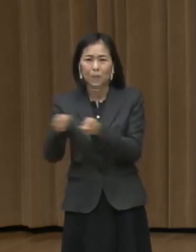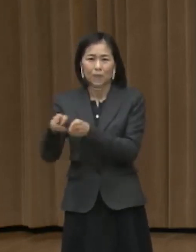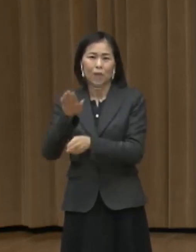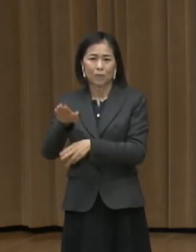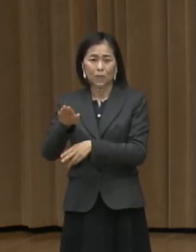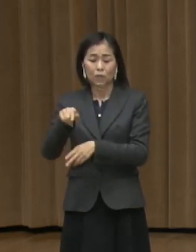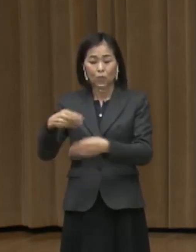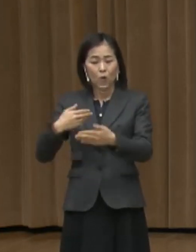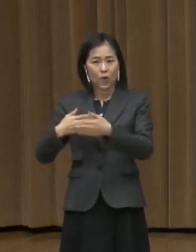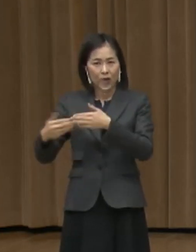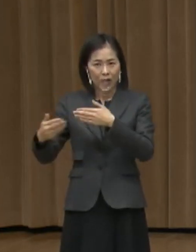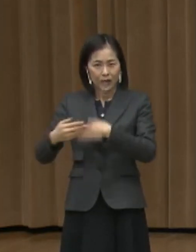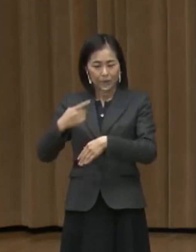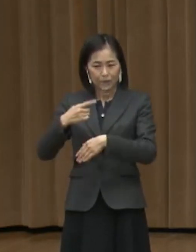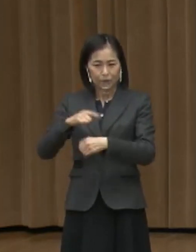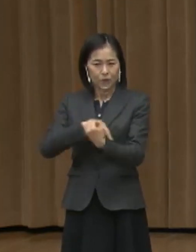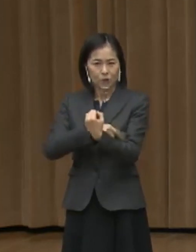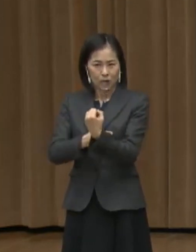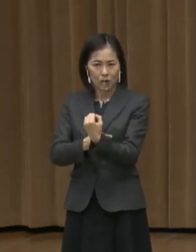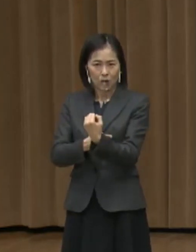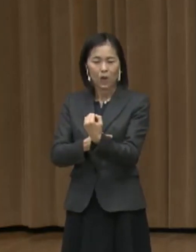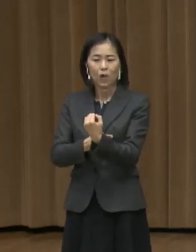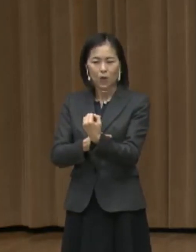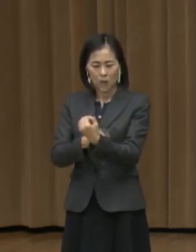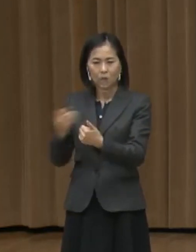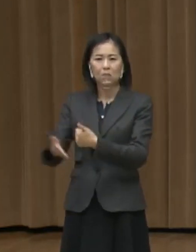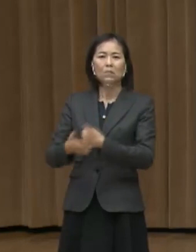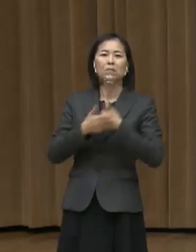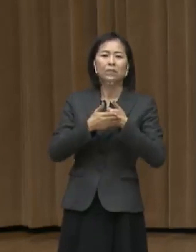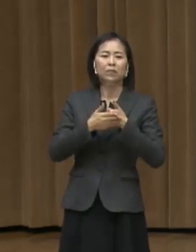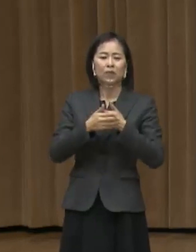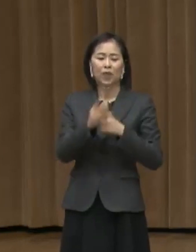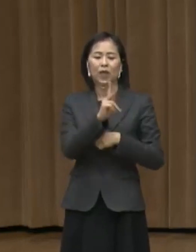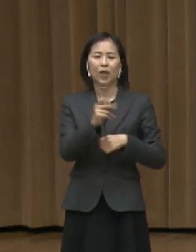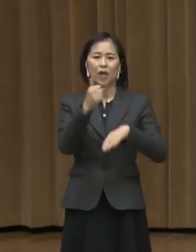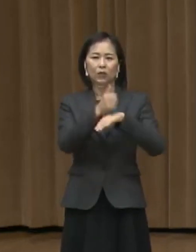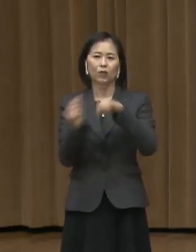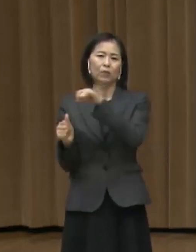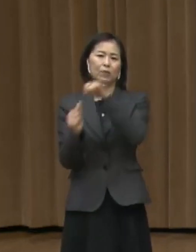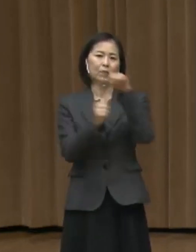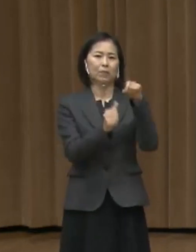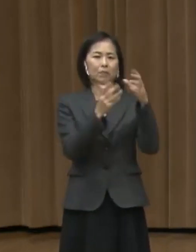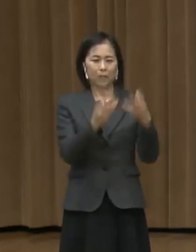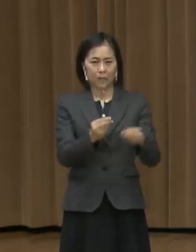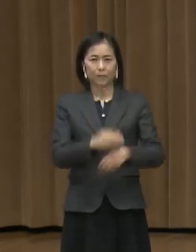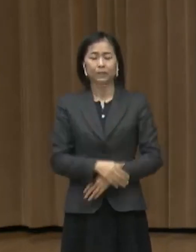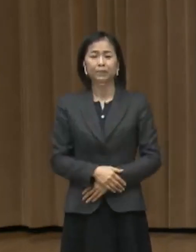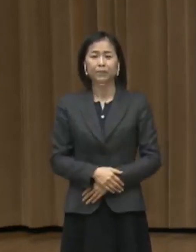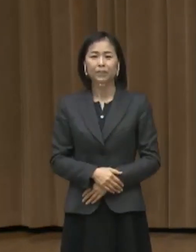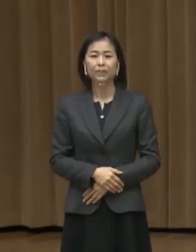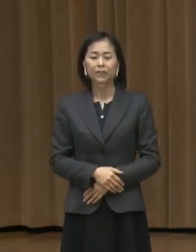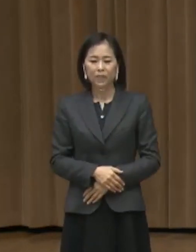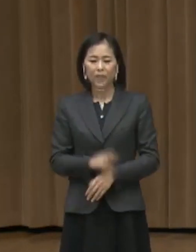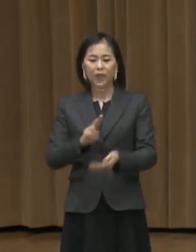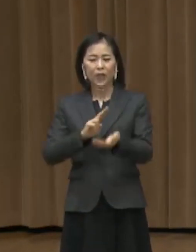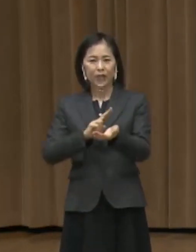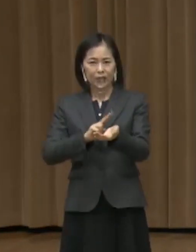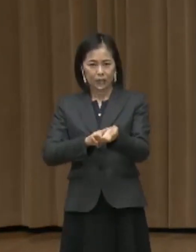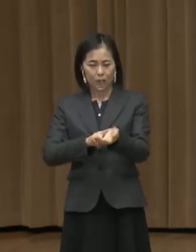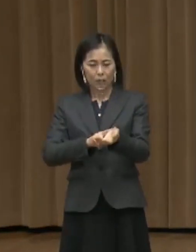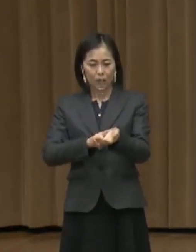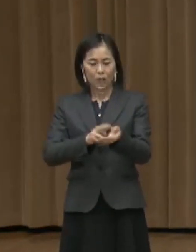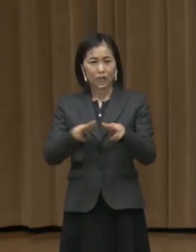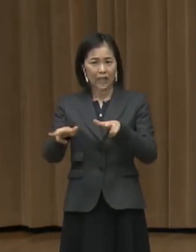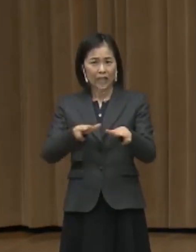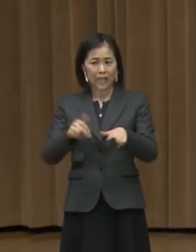験、能力を生かし、感染症対策課長に起用いたします。医療政策局長付き、医療政策官